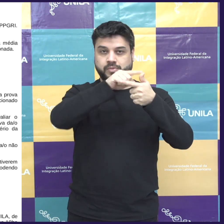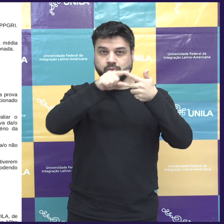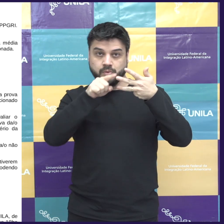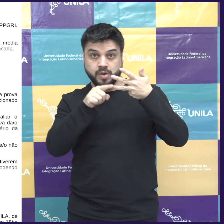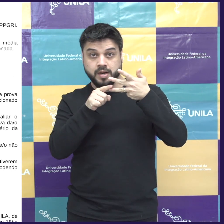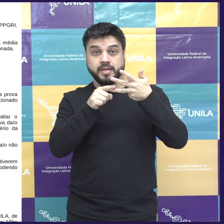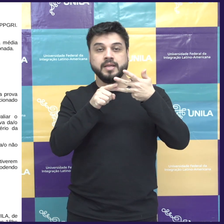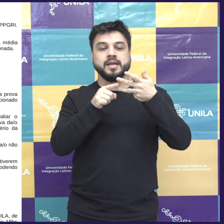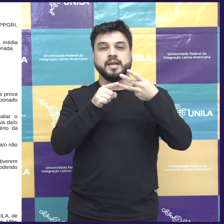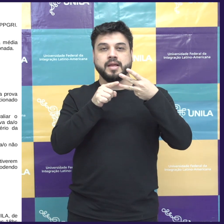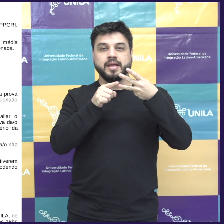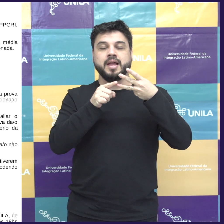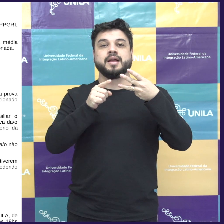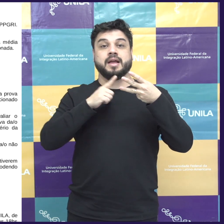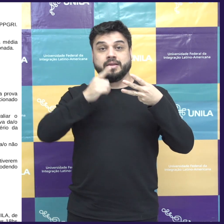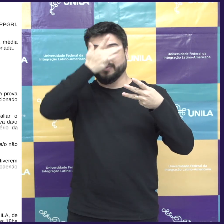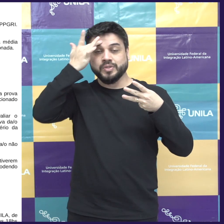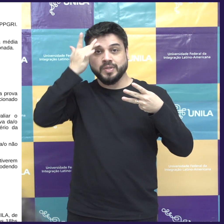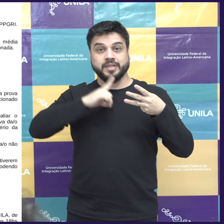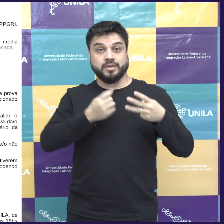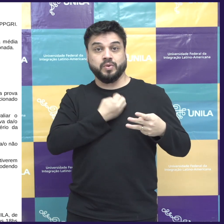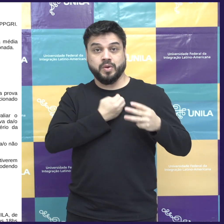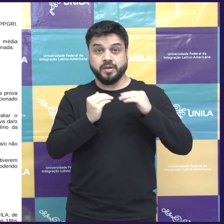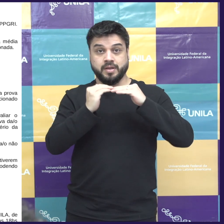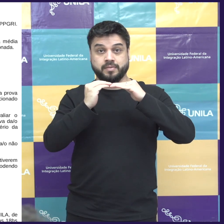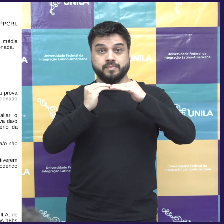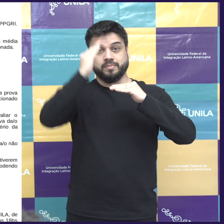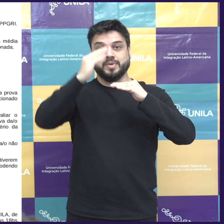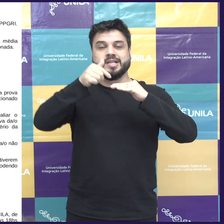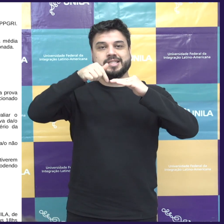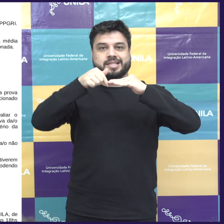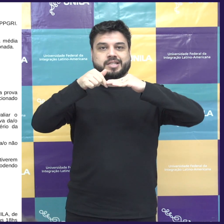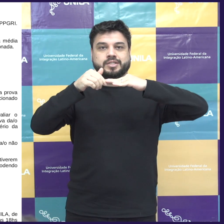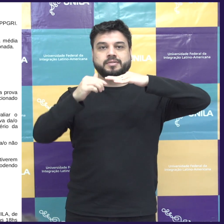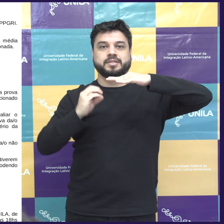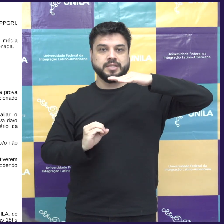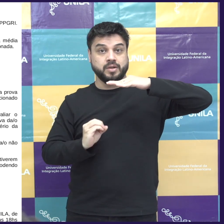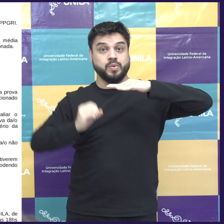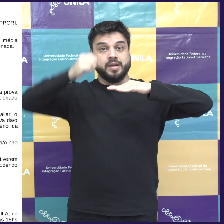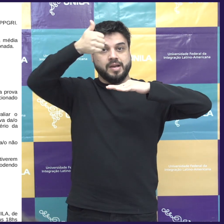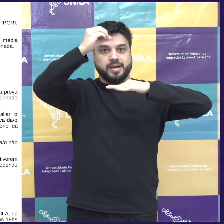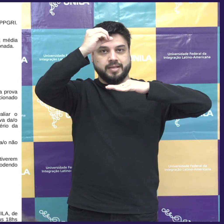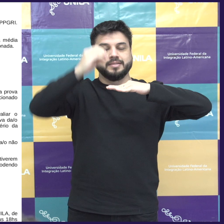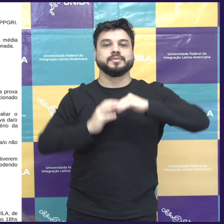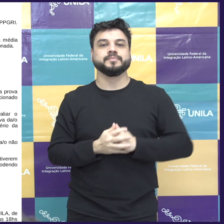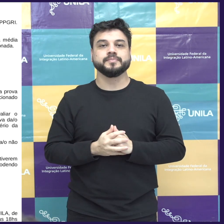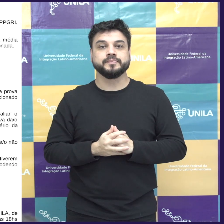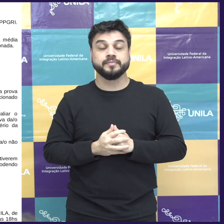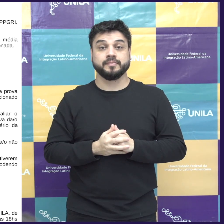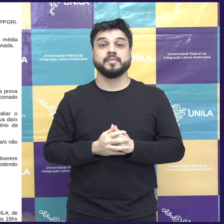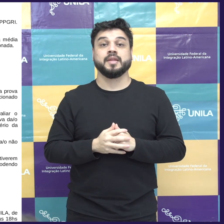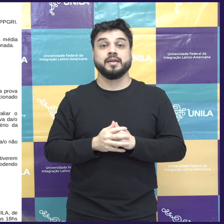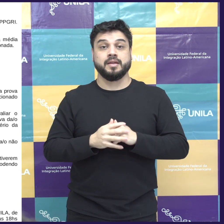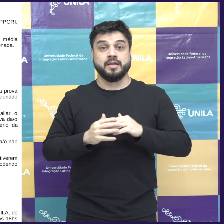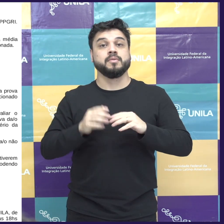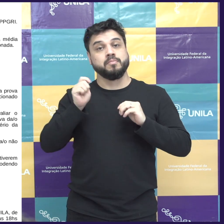obtiverem nota média igual ou superior a 7, numa escala de 0 a 10, podendo haver